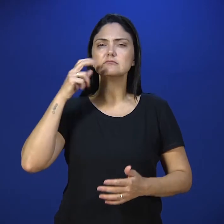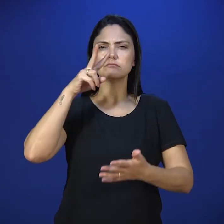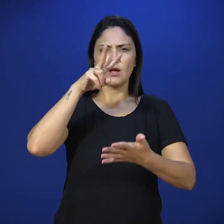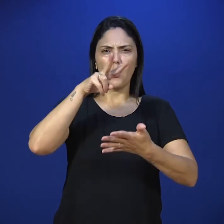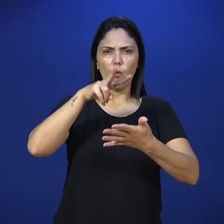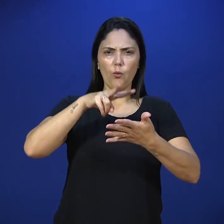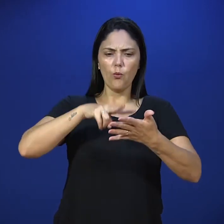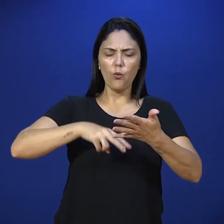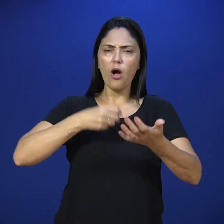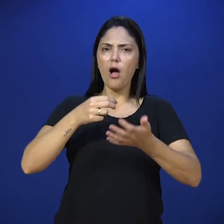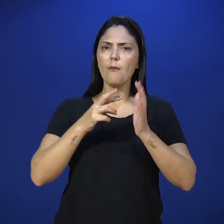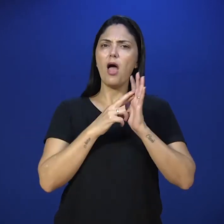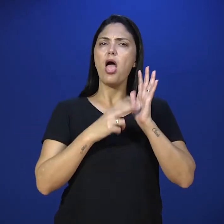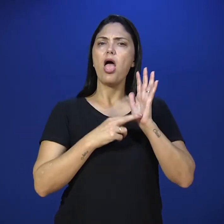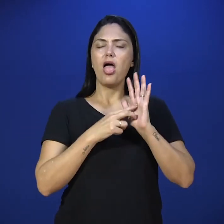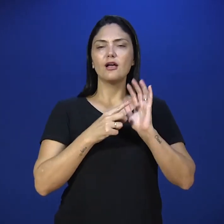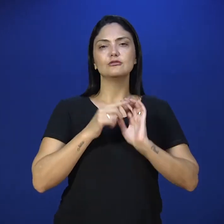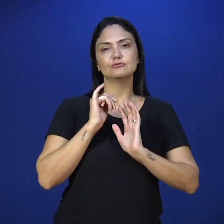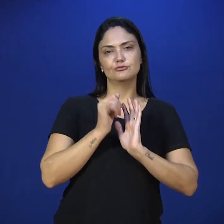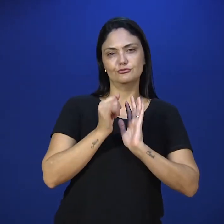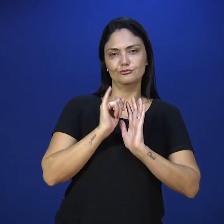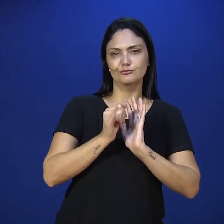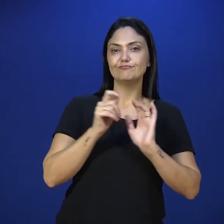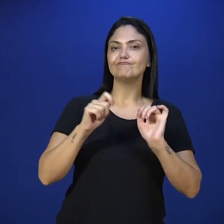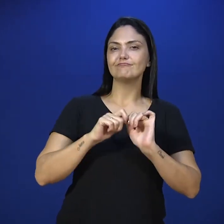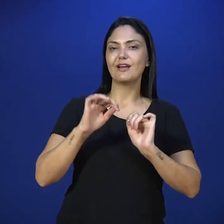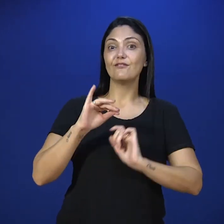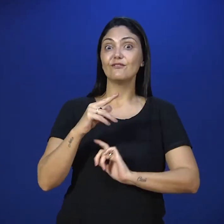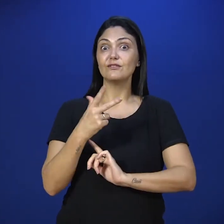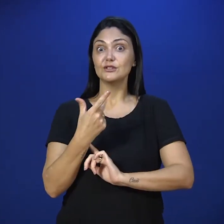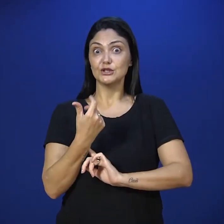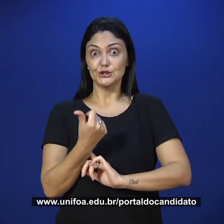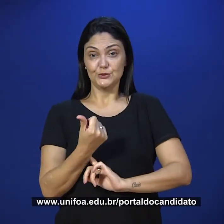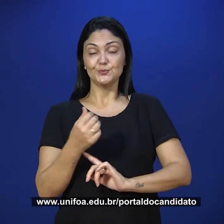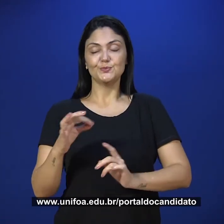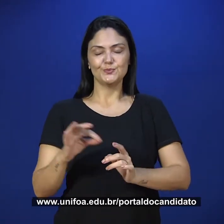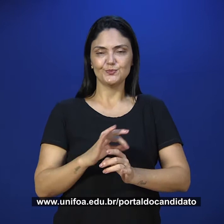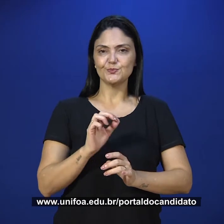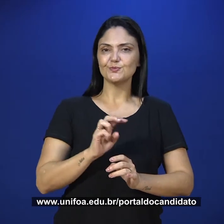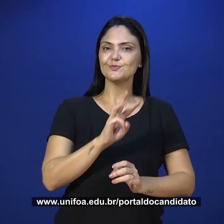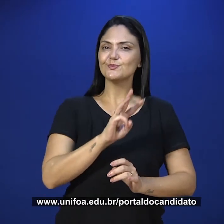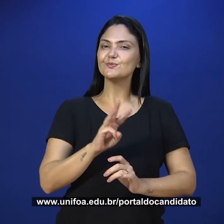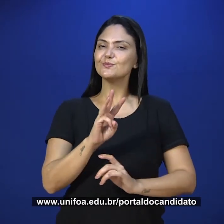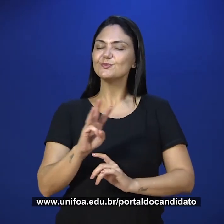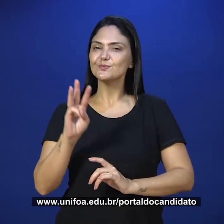ciência das normas do edital e preencher a ficha de inscrição no link